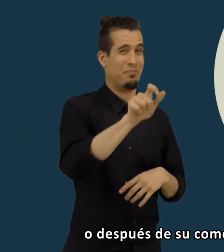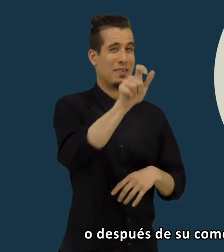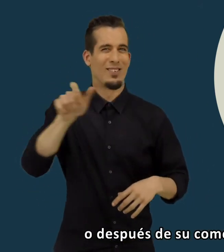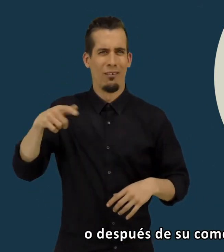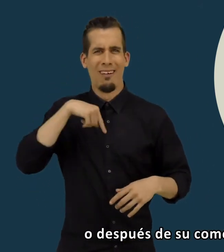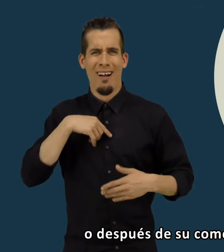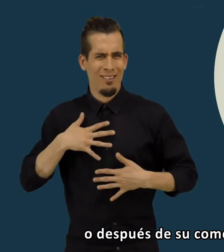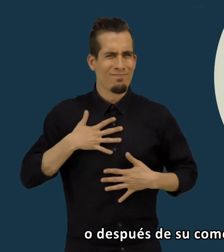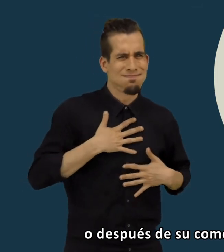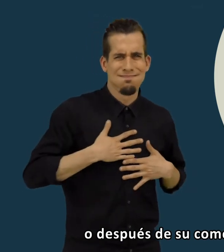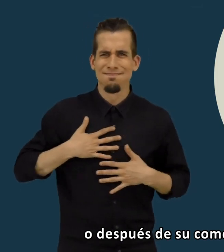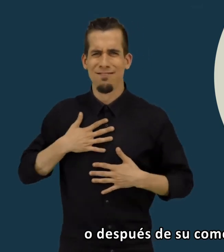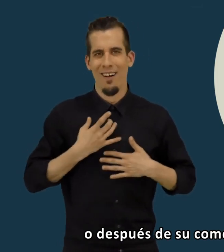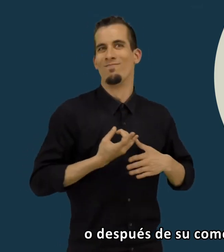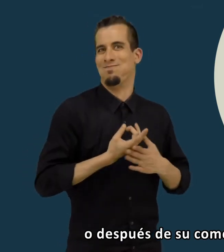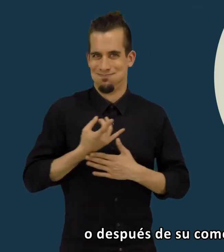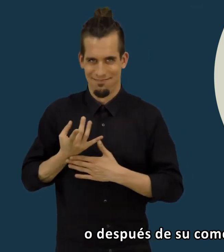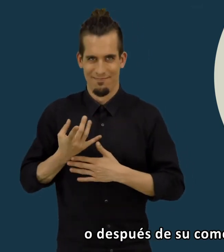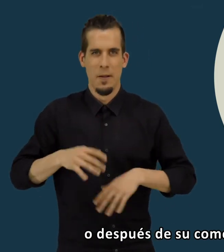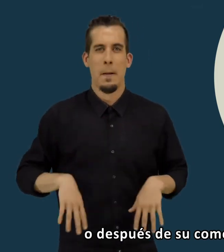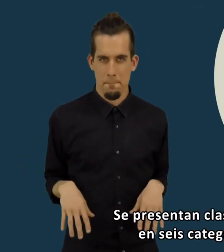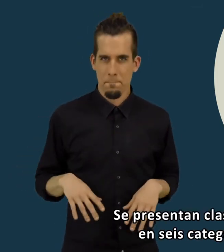Se presentan clasificados en 6 categorías,